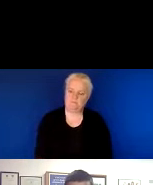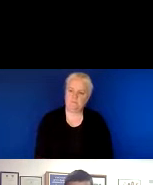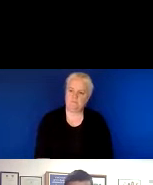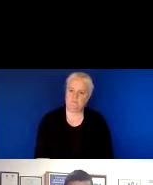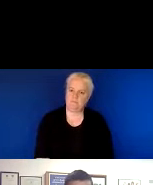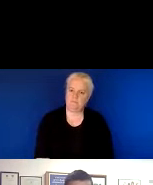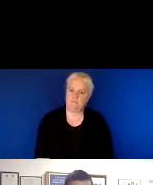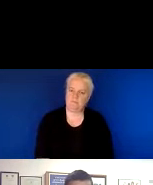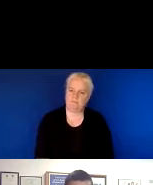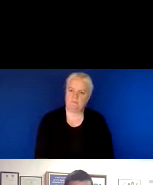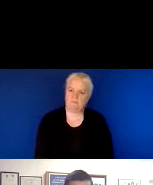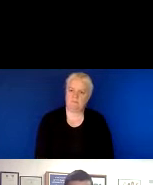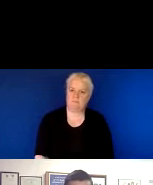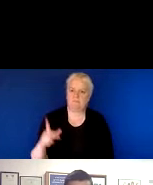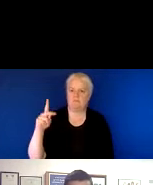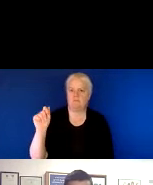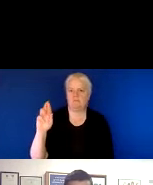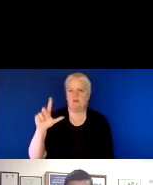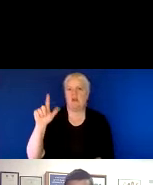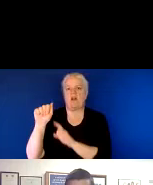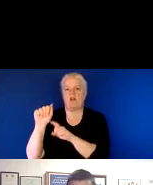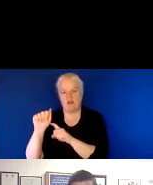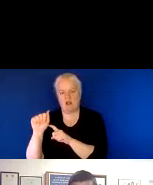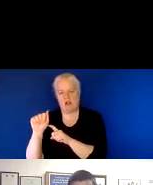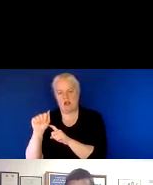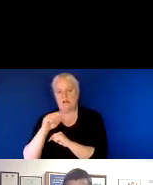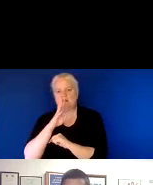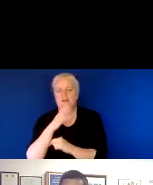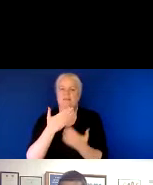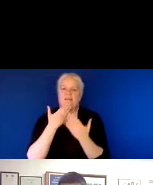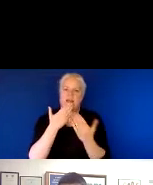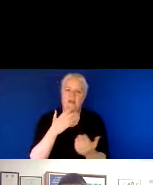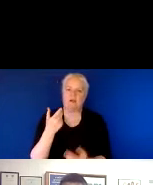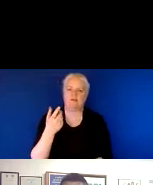题，然后和我们社区居民交流的。